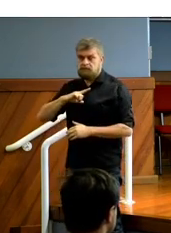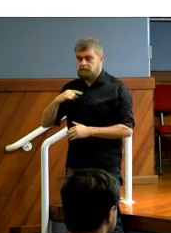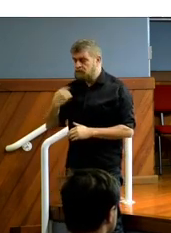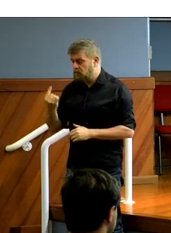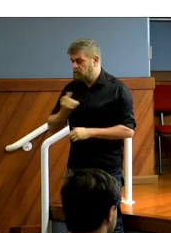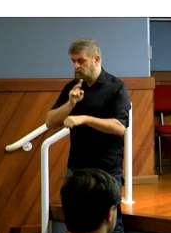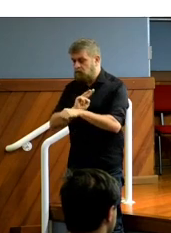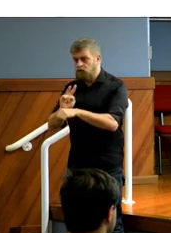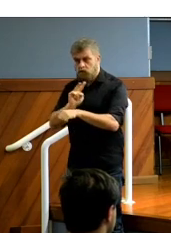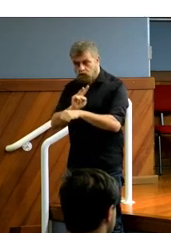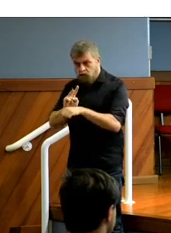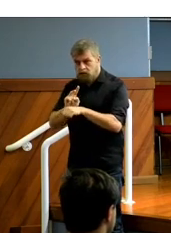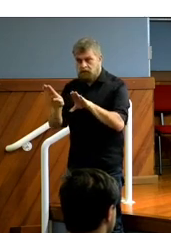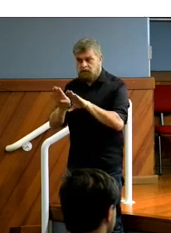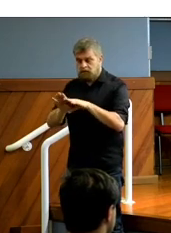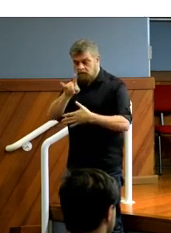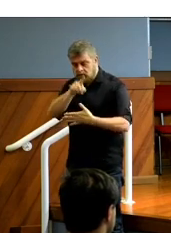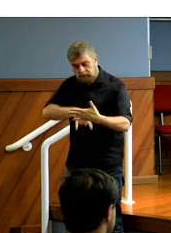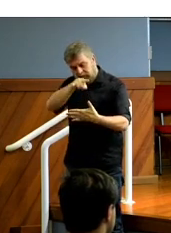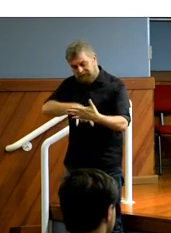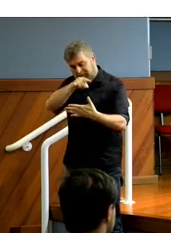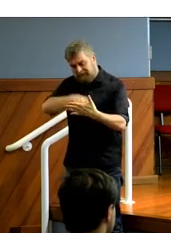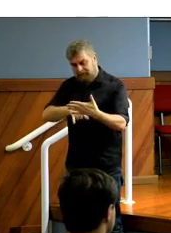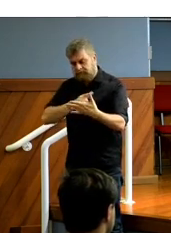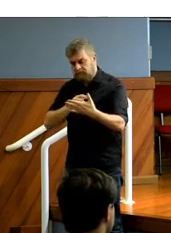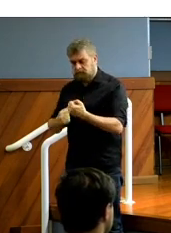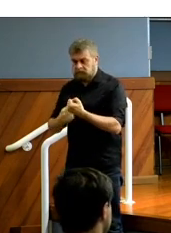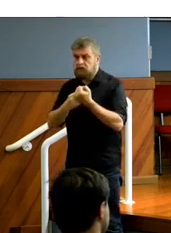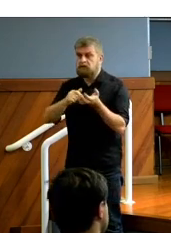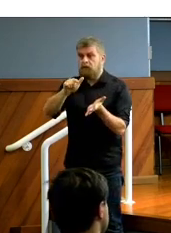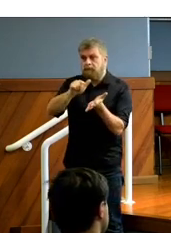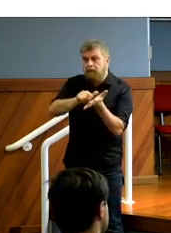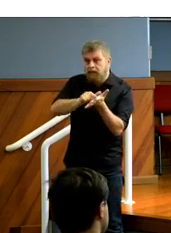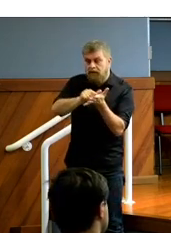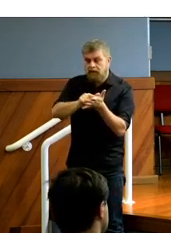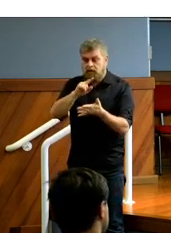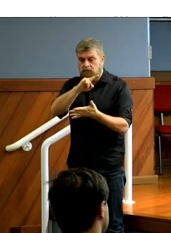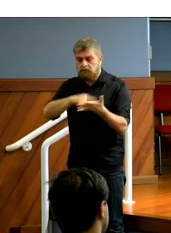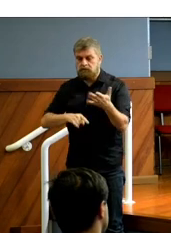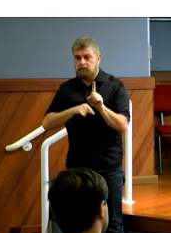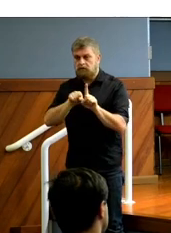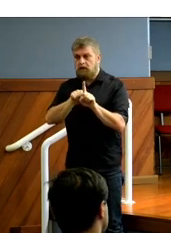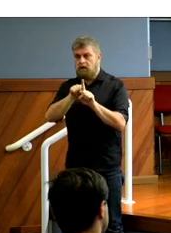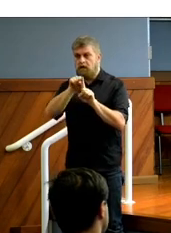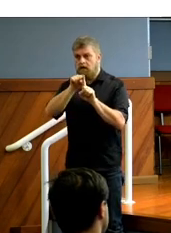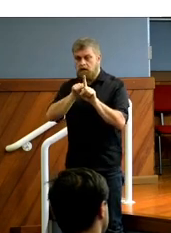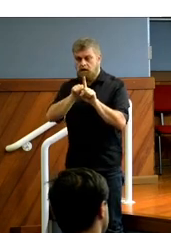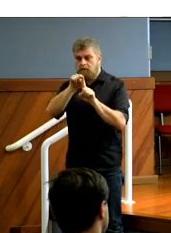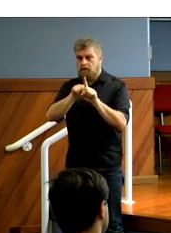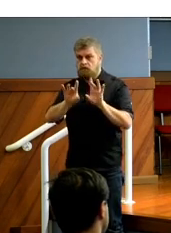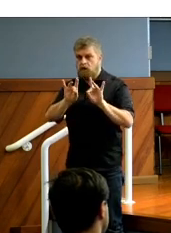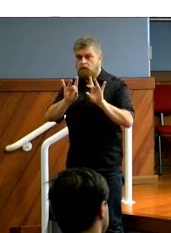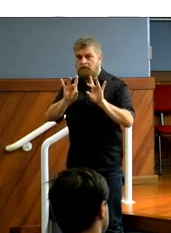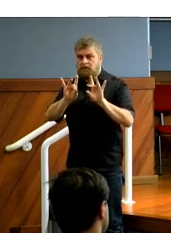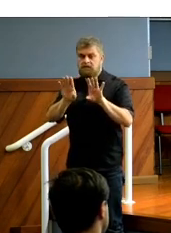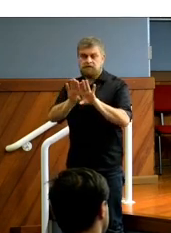gente cuida tanto da documentação, por exemplo, em suporte papel, e está ali cuidando da temperatura, e está cuidando da umidade,